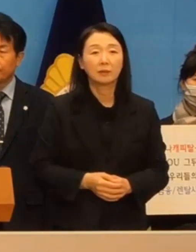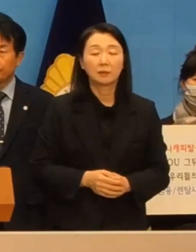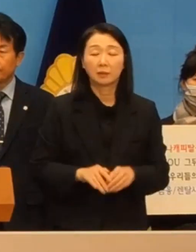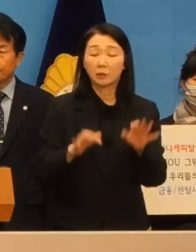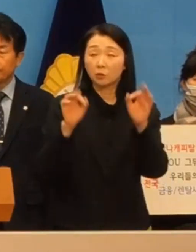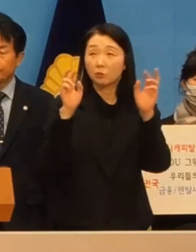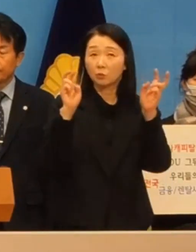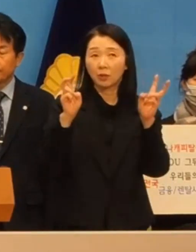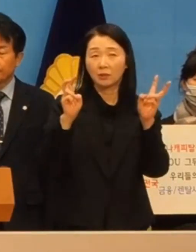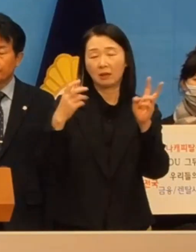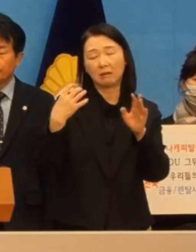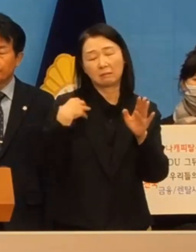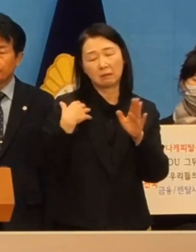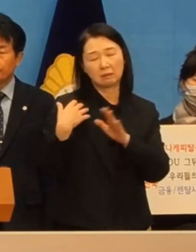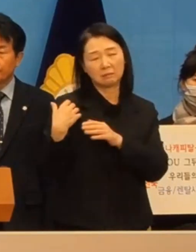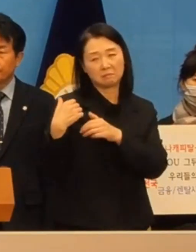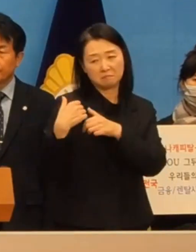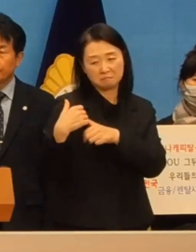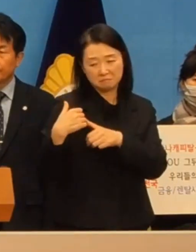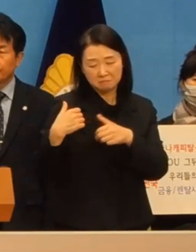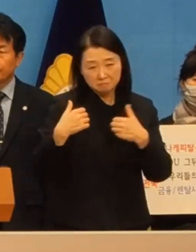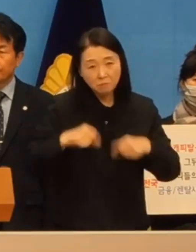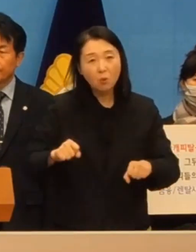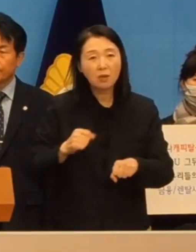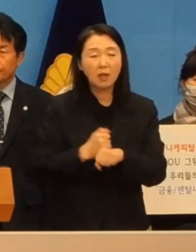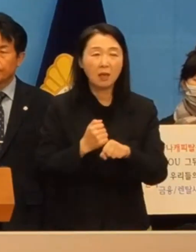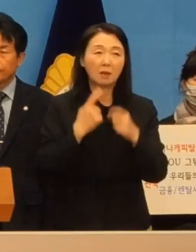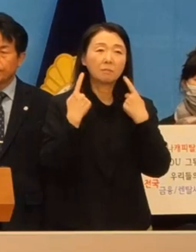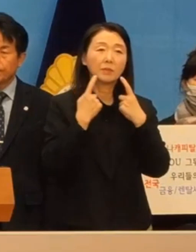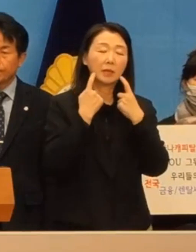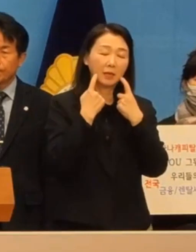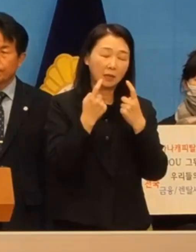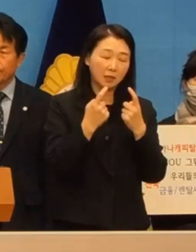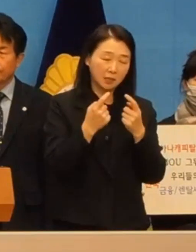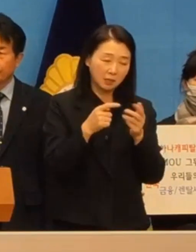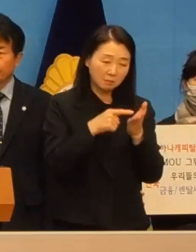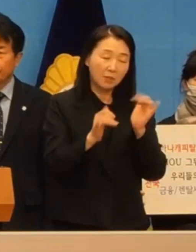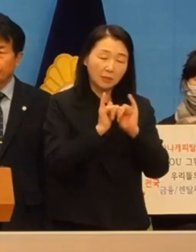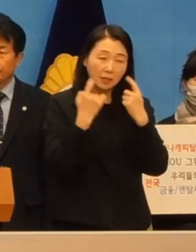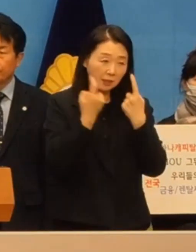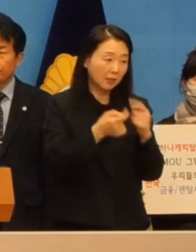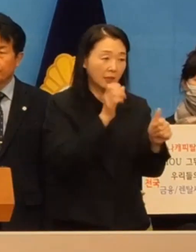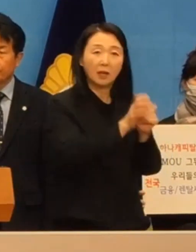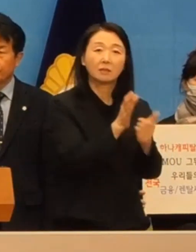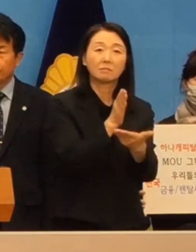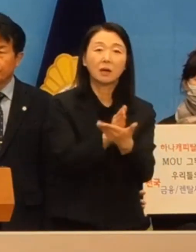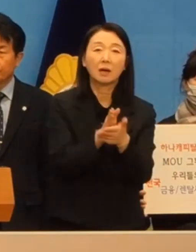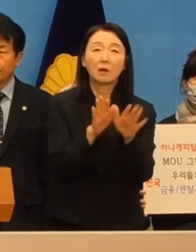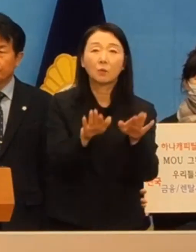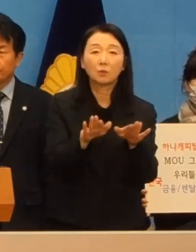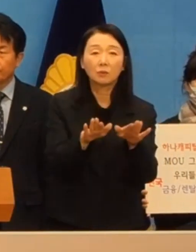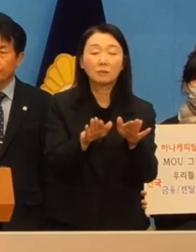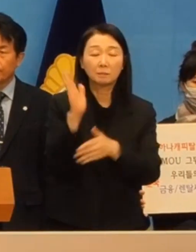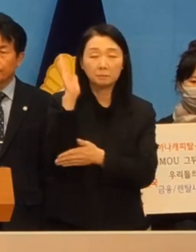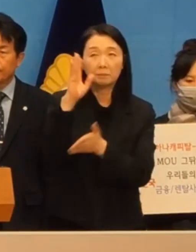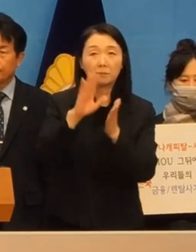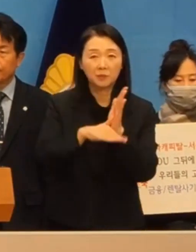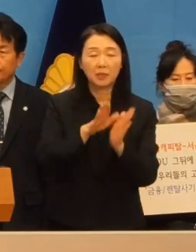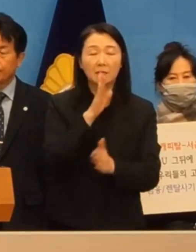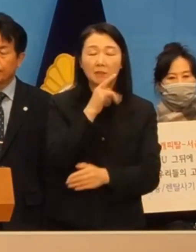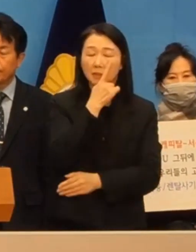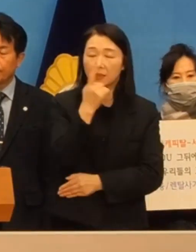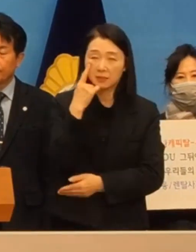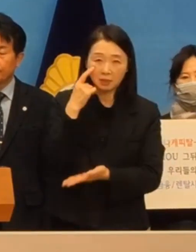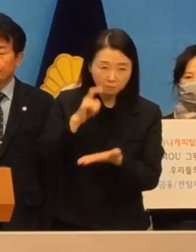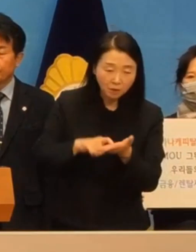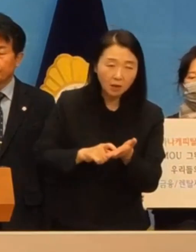금융사가 져버린 책임을 더 이상 피해자 개인에게 떠넘겨서는 안 됩니다. 오늘 이 자리가 진상규명과